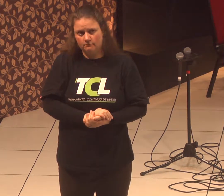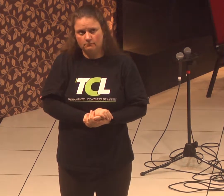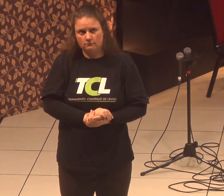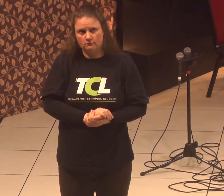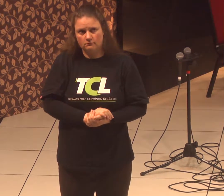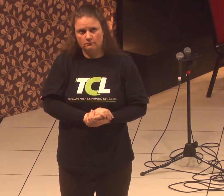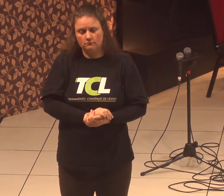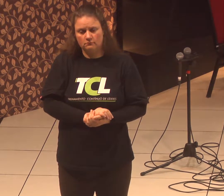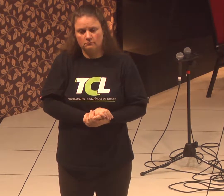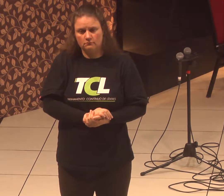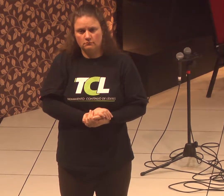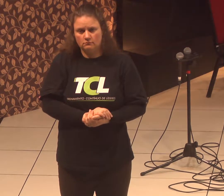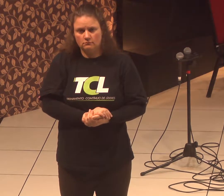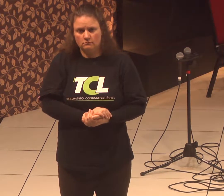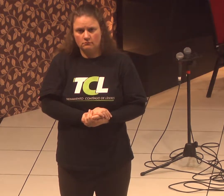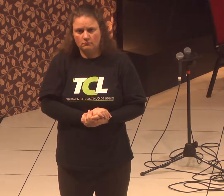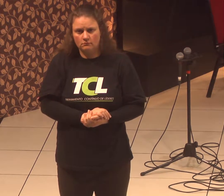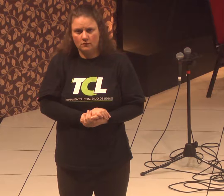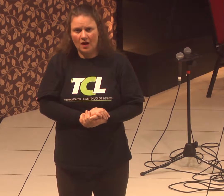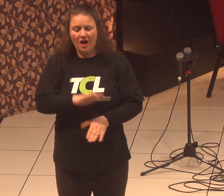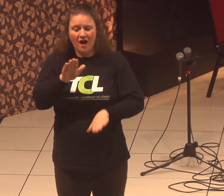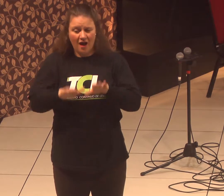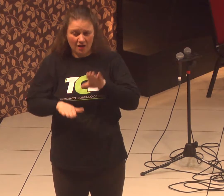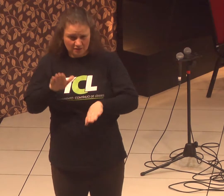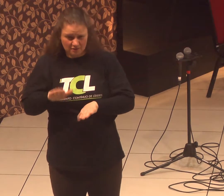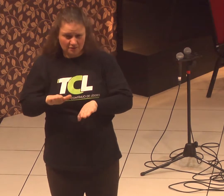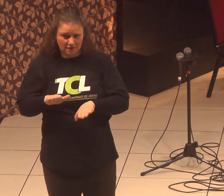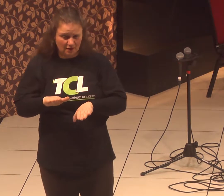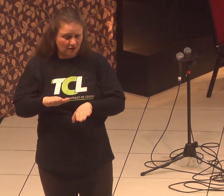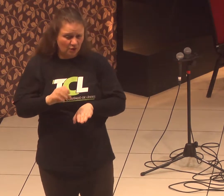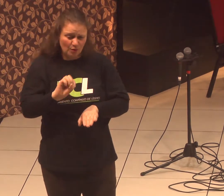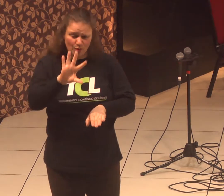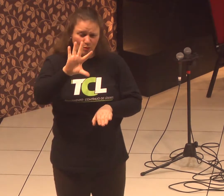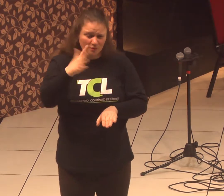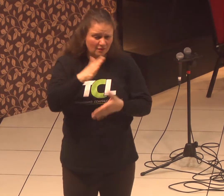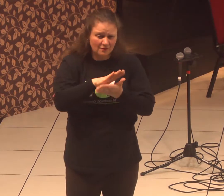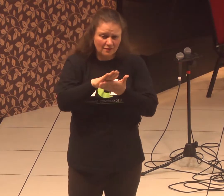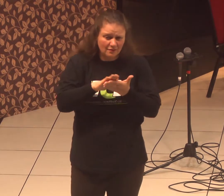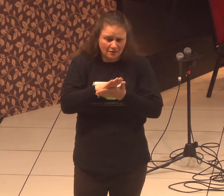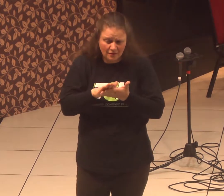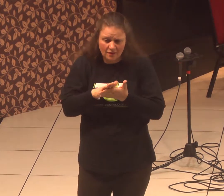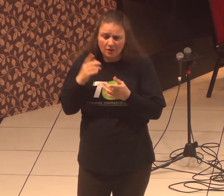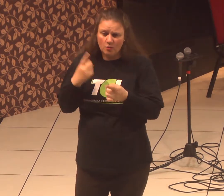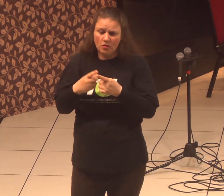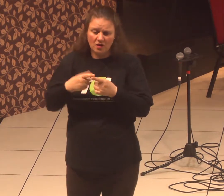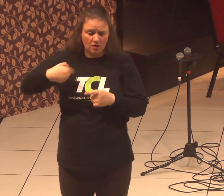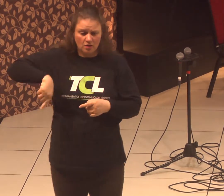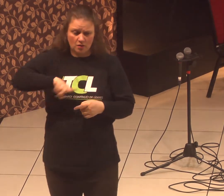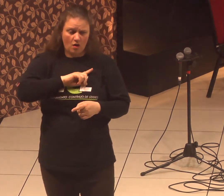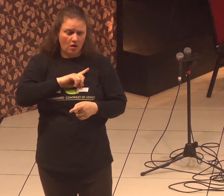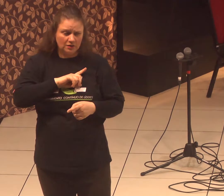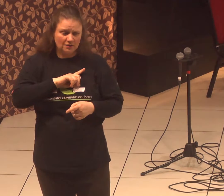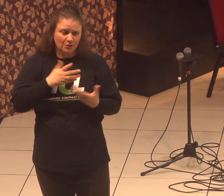eu diria que deixam de acontecer coisas porque a gente deixa de ter essa ação de desafio.